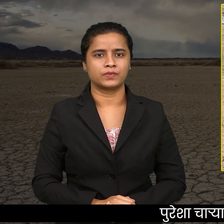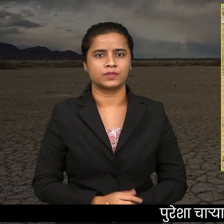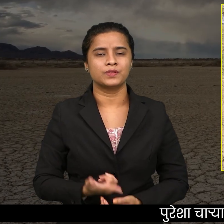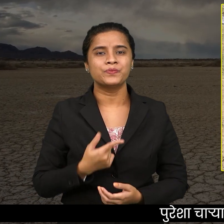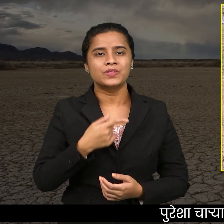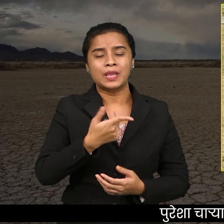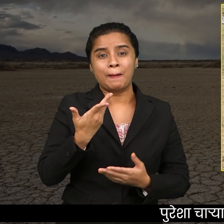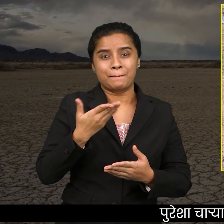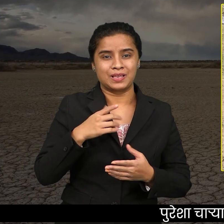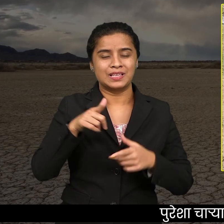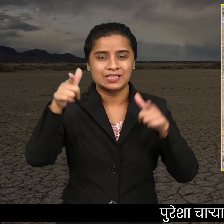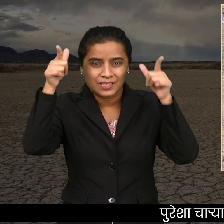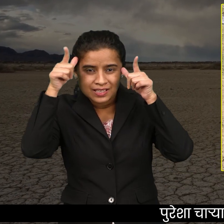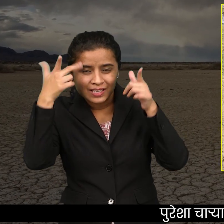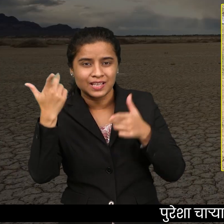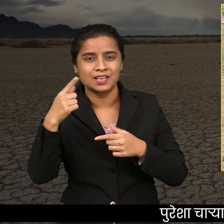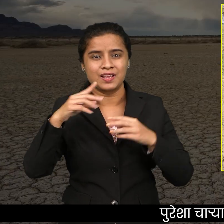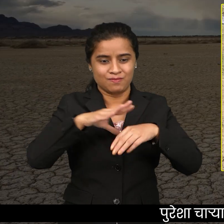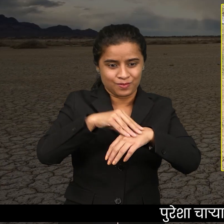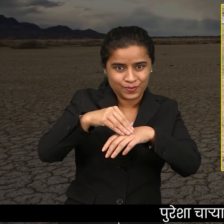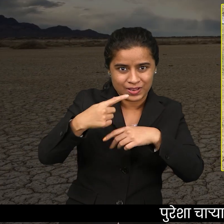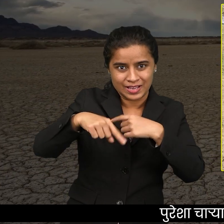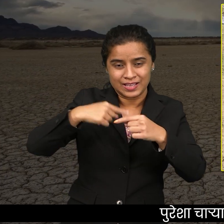पुरेशा चाऱ्याशिवाय गुरेढोरे मरतात.